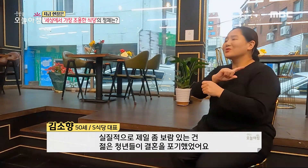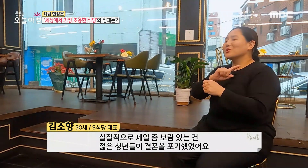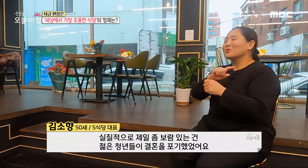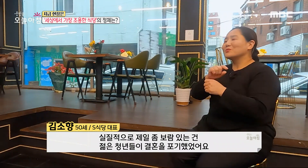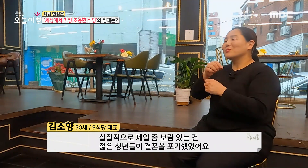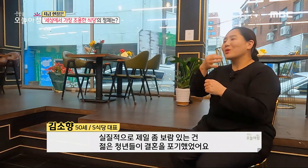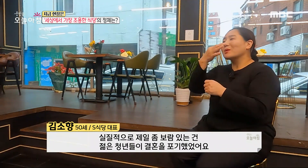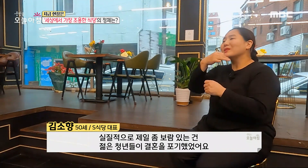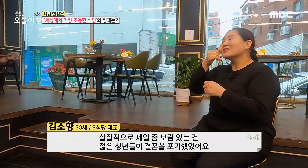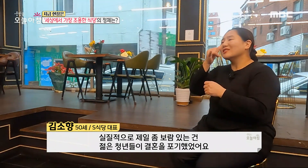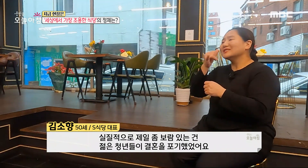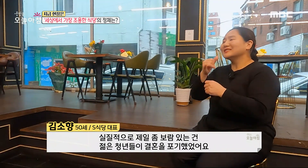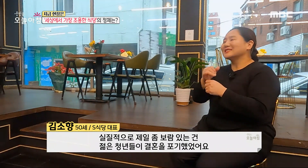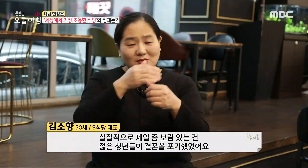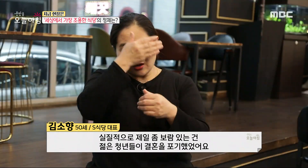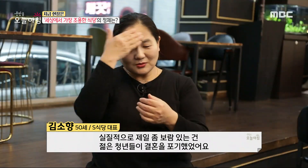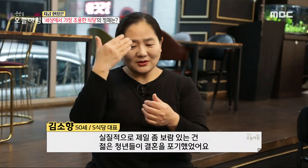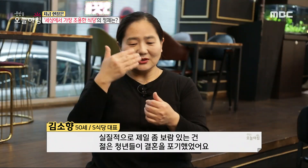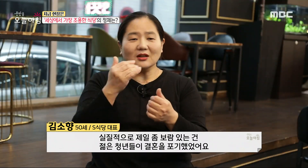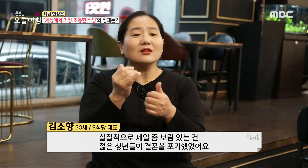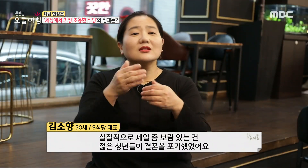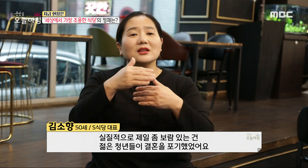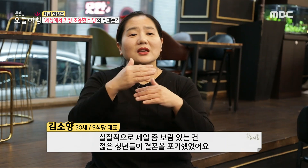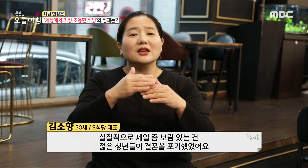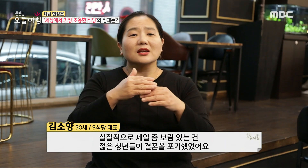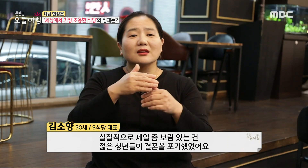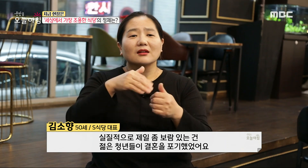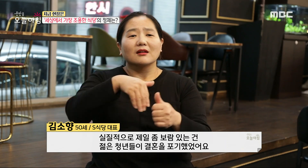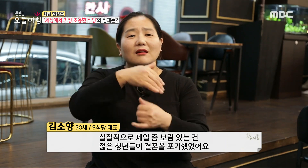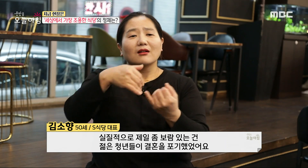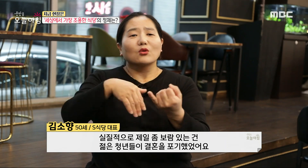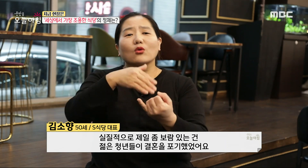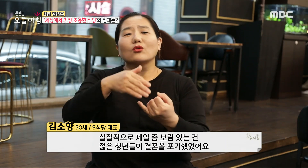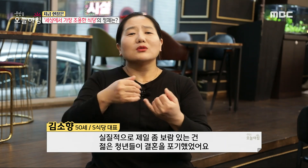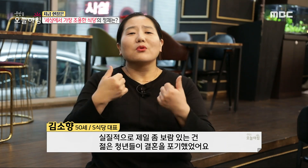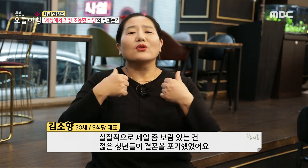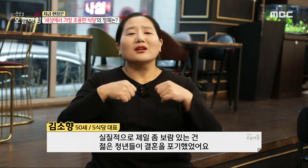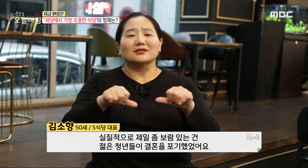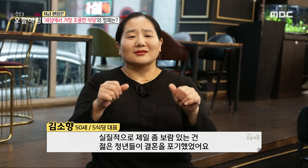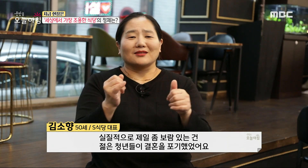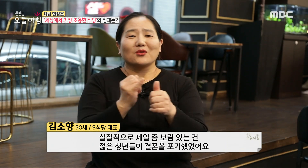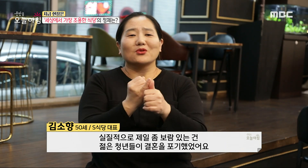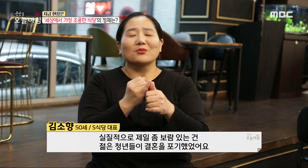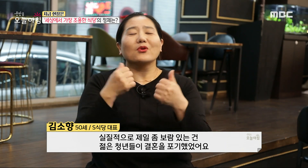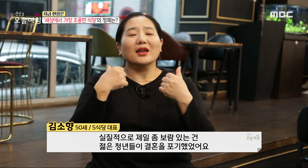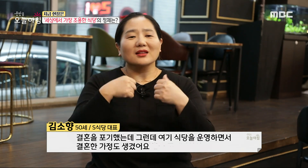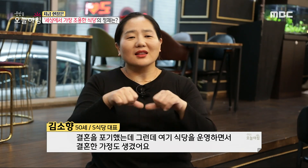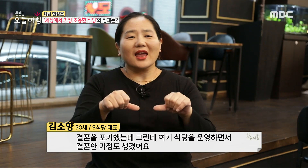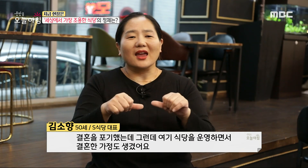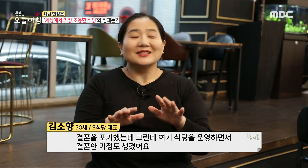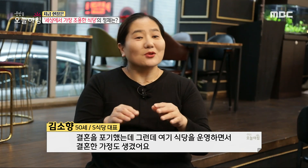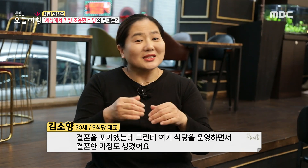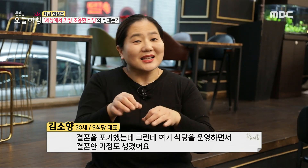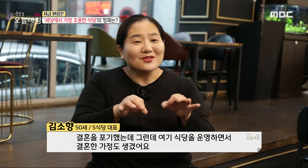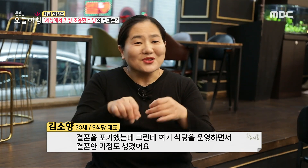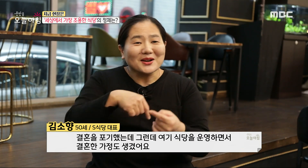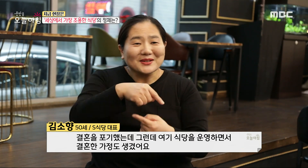좀 보람 있는 거는 젊은 청년들이 결혼을 포기하셨어요. 결혼을 포기했는데 근데 여기 식당 운영하면서